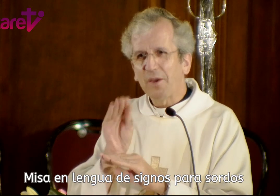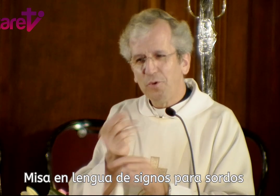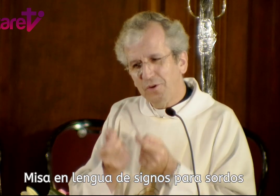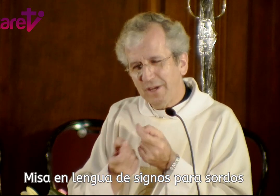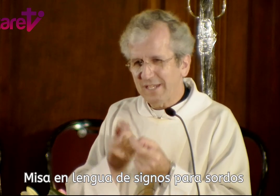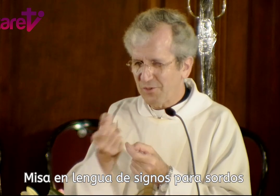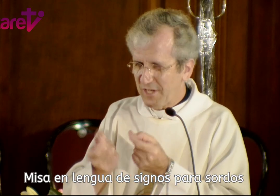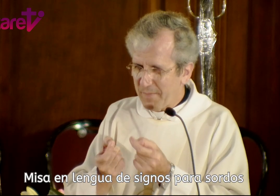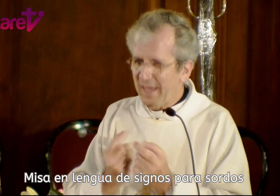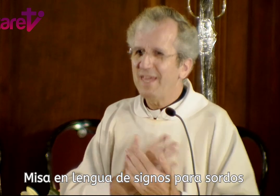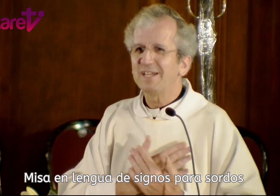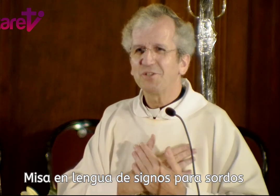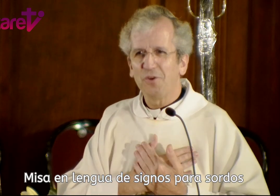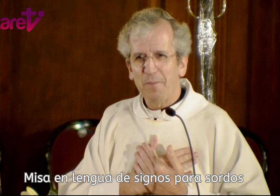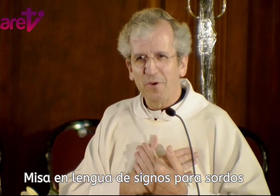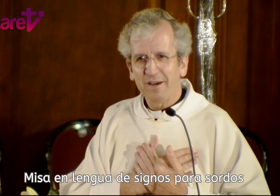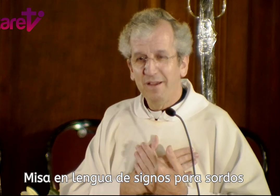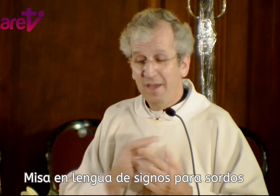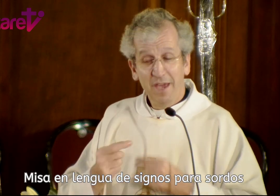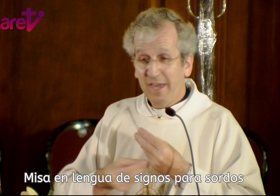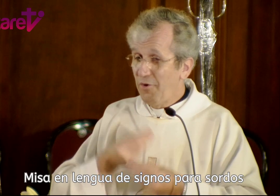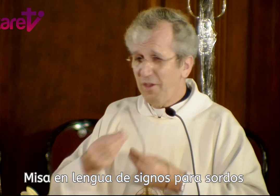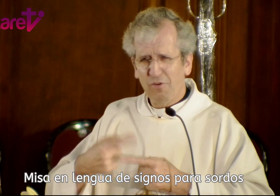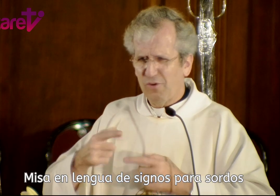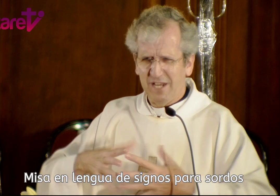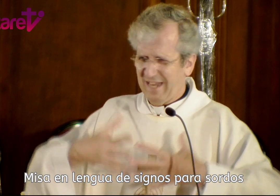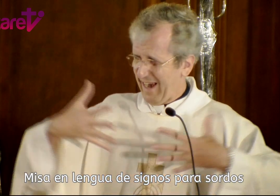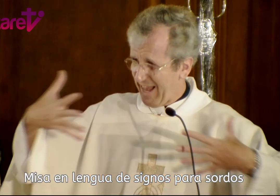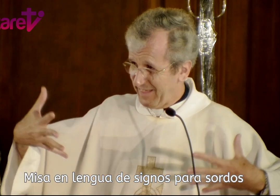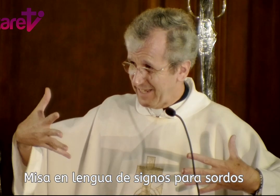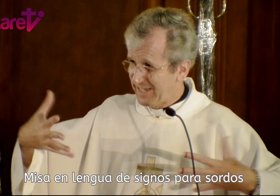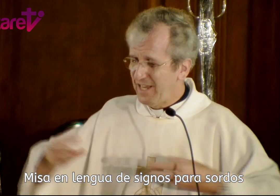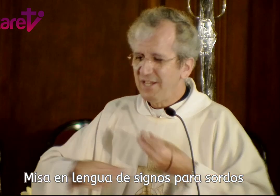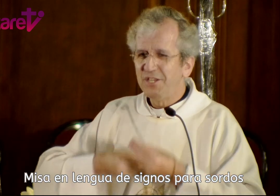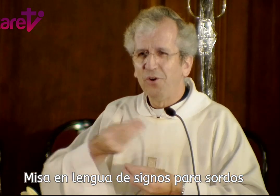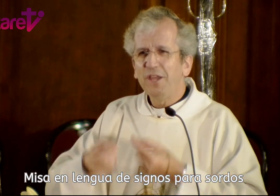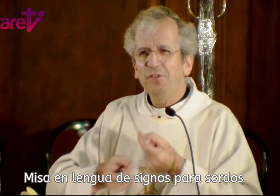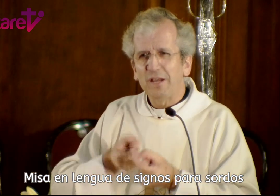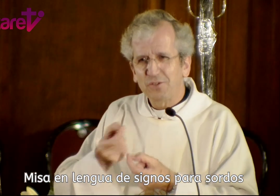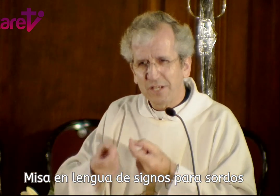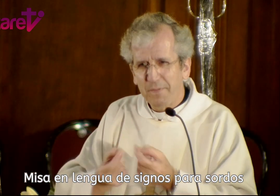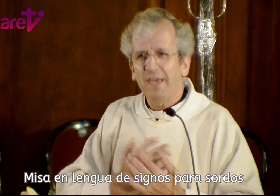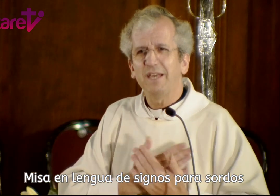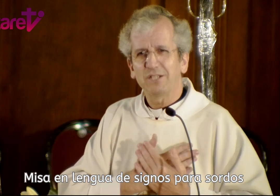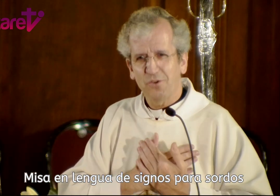cuidó esas cosas pequeñas con amor, que no hizo cosas grandes, sino hizo las cosas pequeñas con